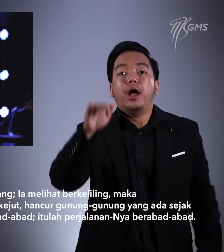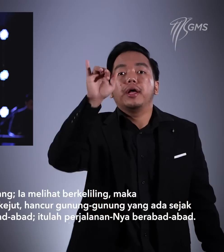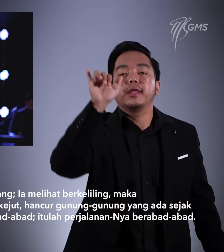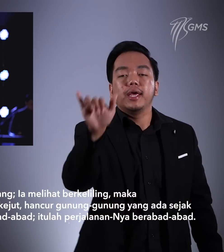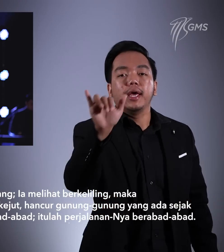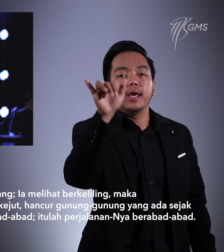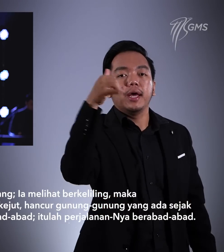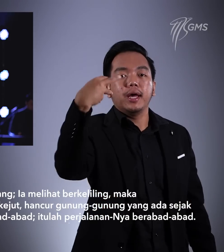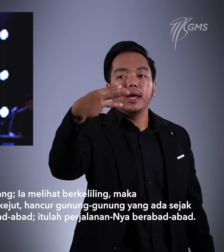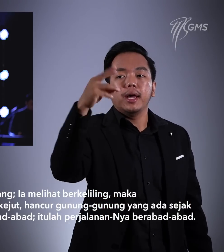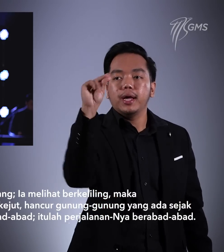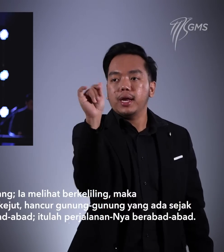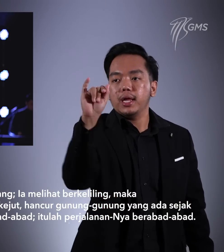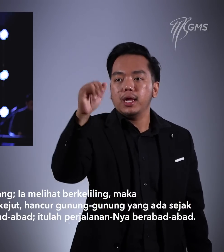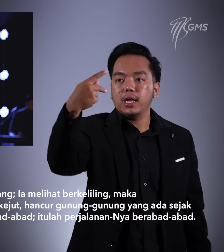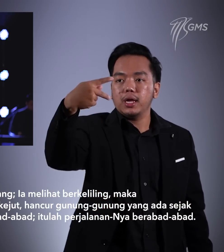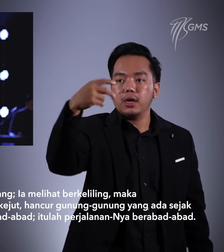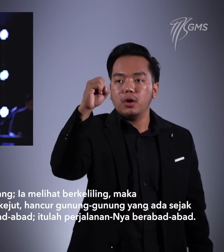runtuh.